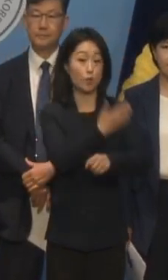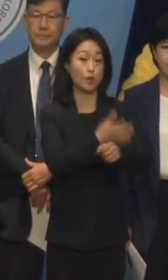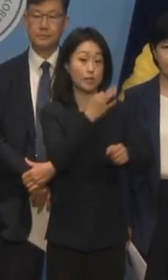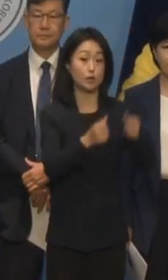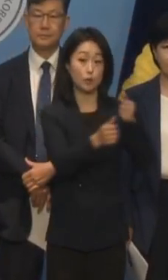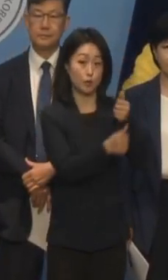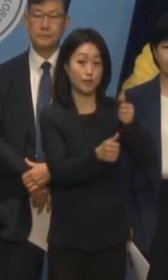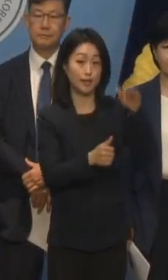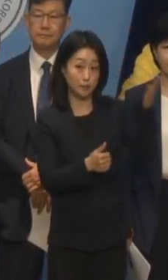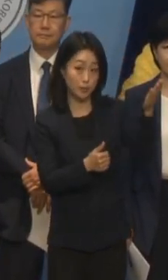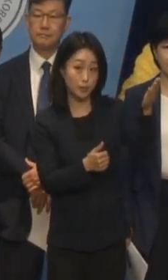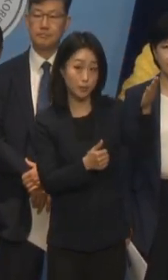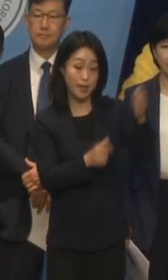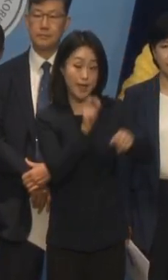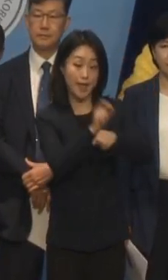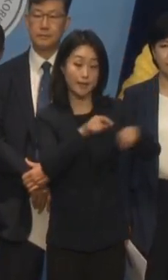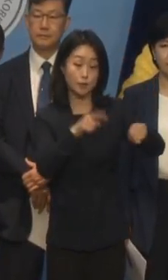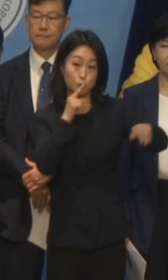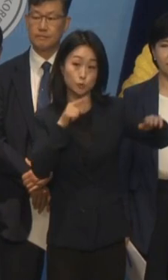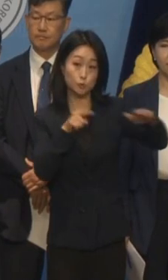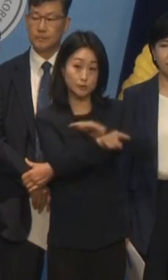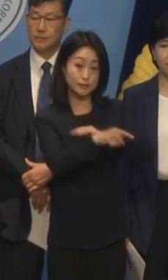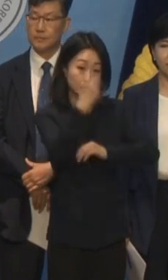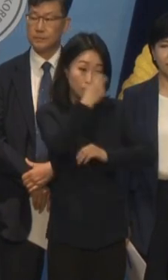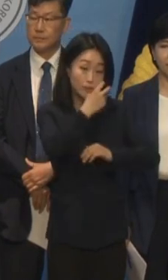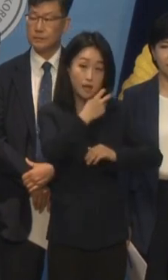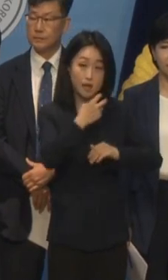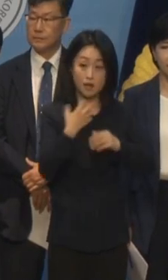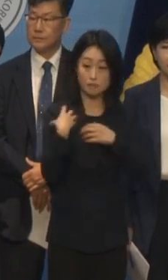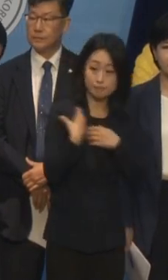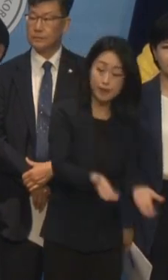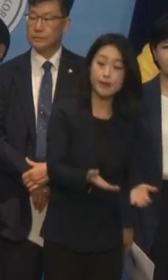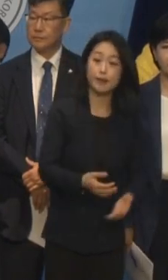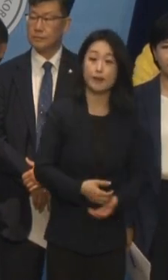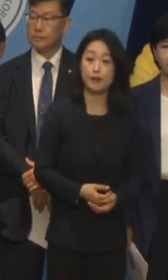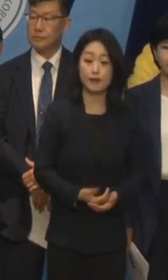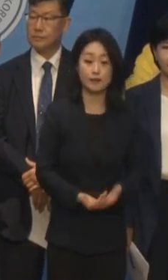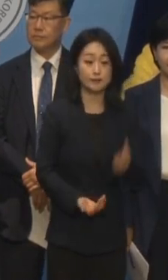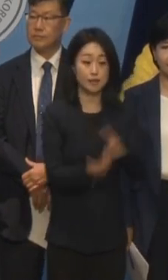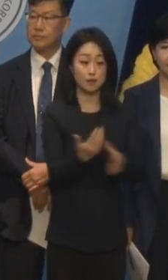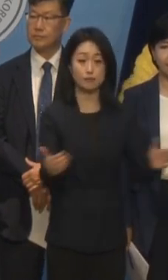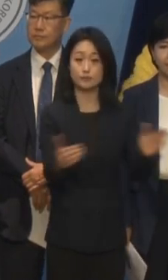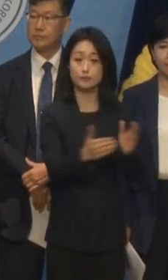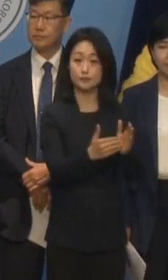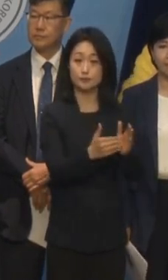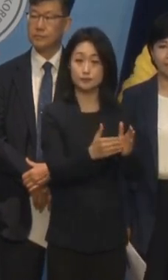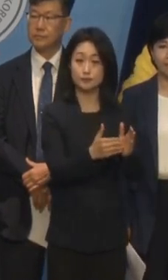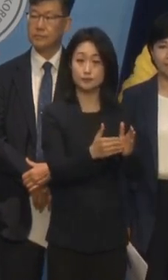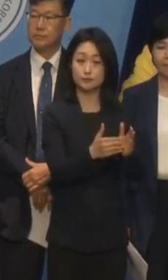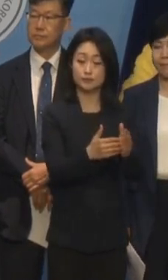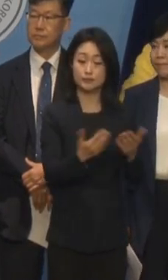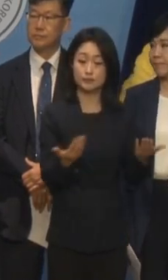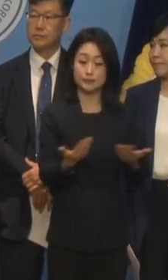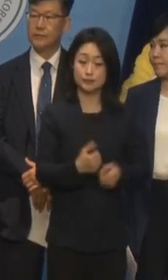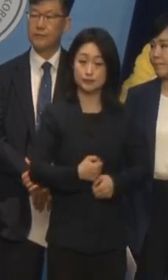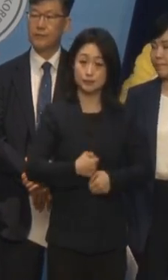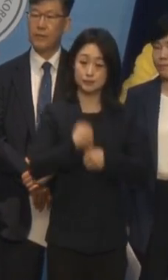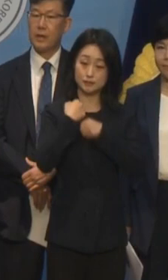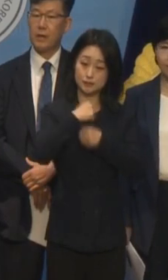권익위가 기본적인 행정조사를 해야 할 의무조차 이행하지 않고 종결한 것은 명백한